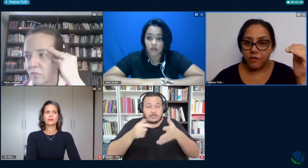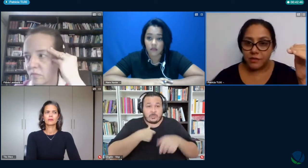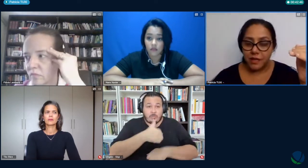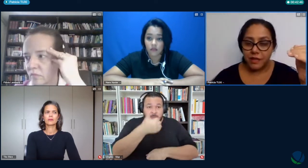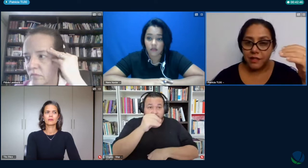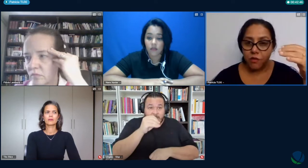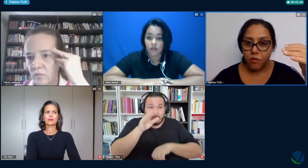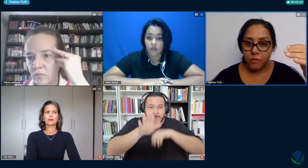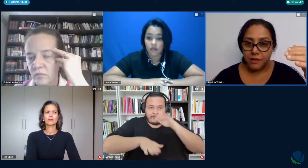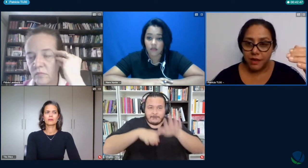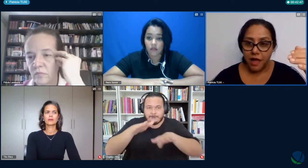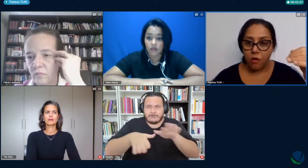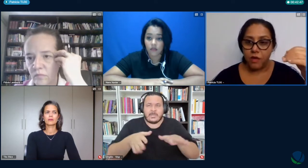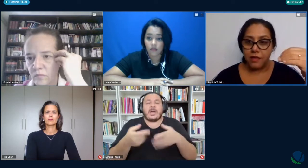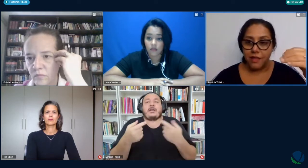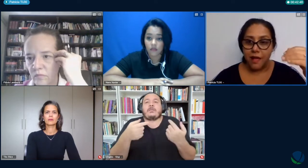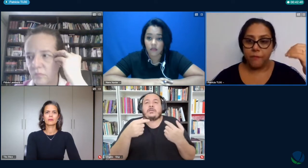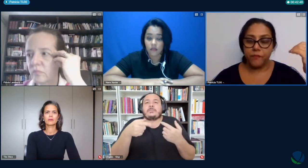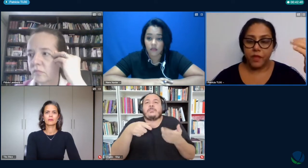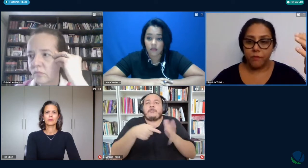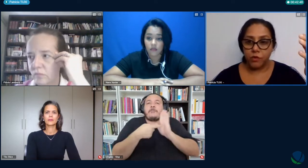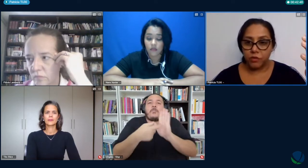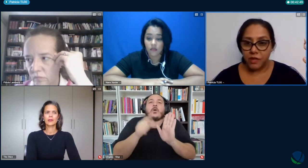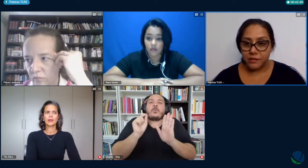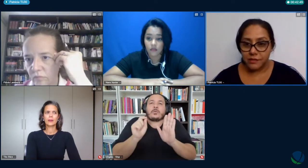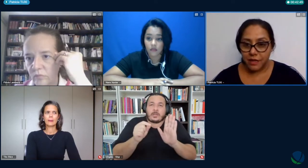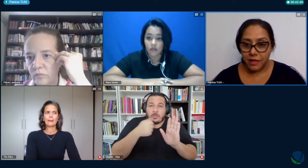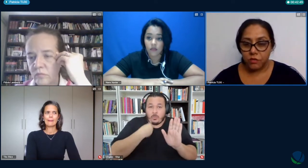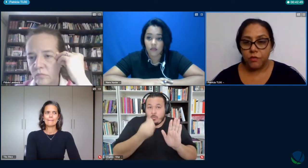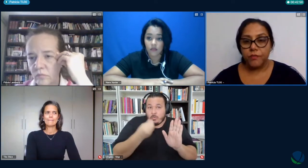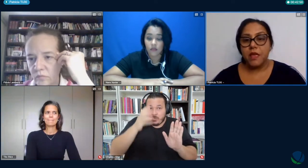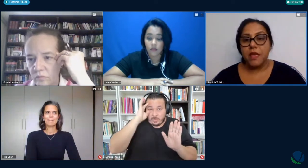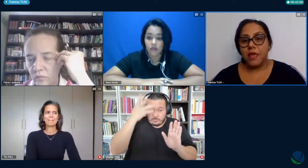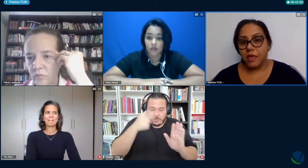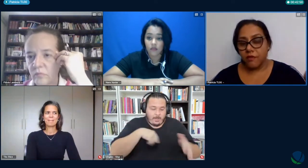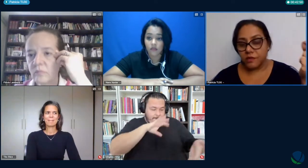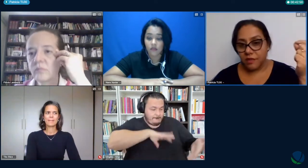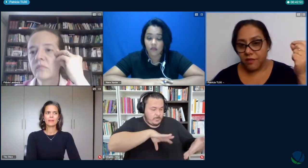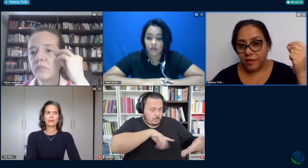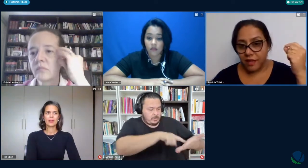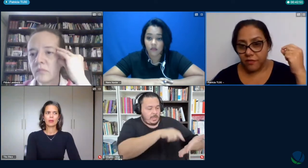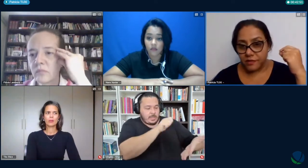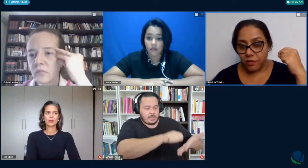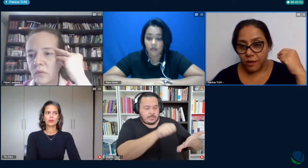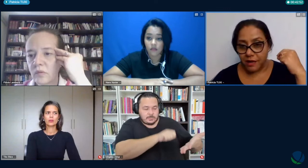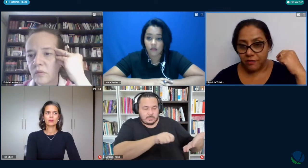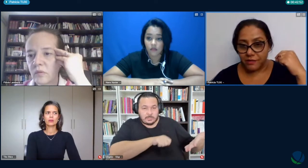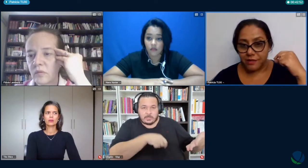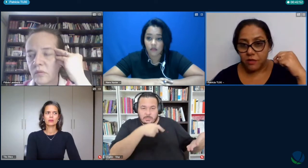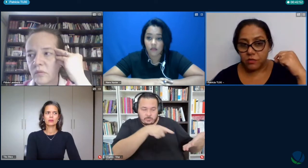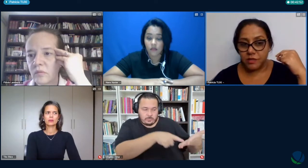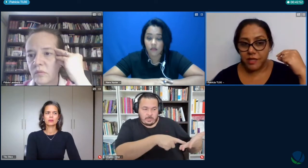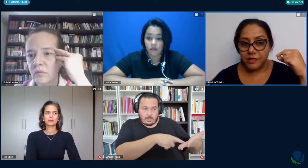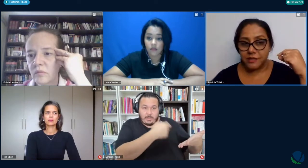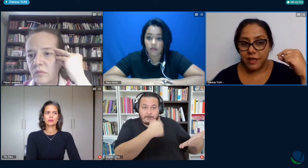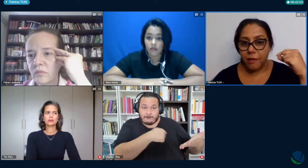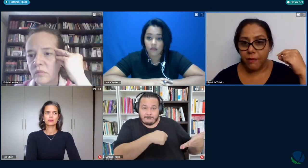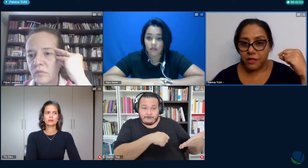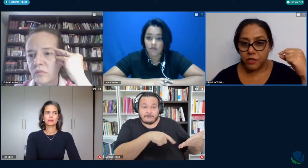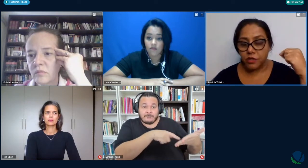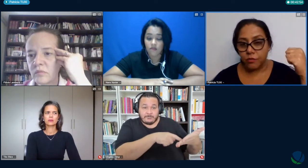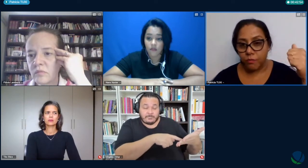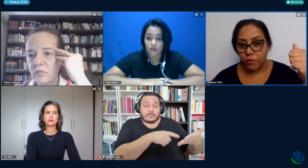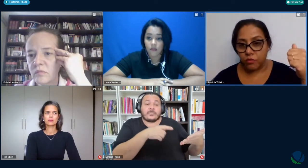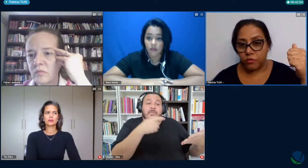como é que você lida com um material que está em português escrito e que você vai ter que fazer uma gravação sem ser